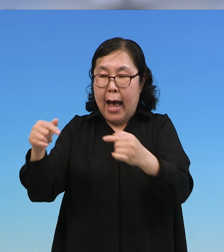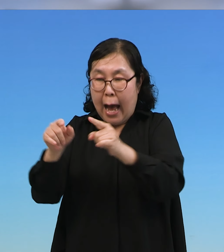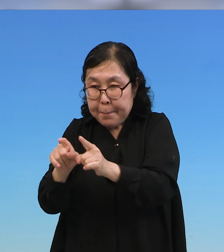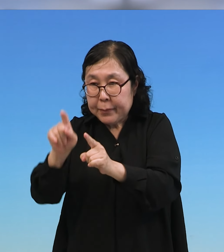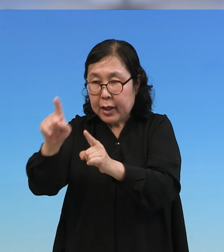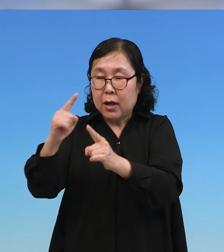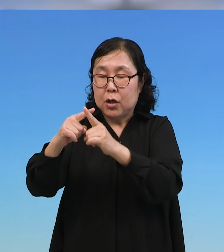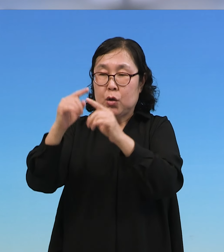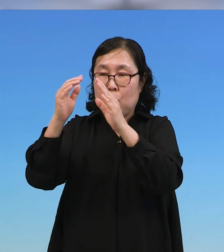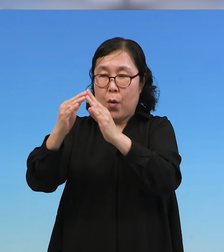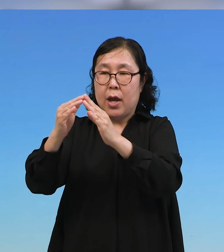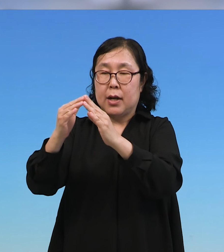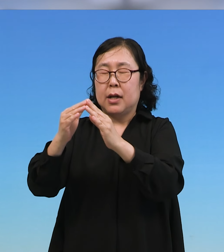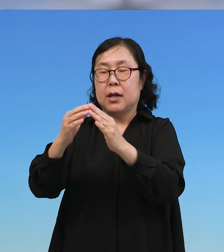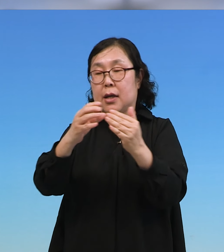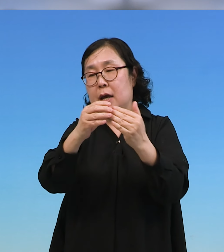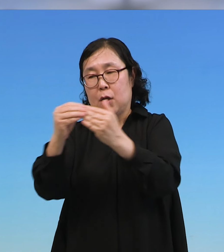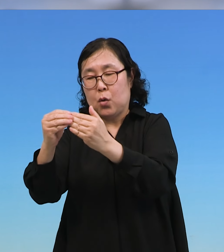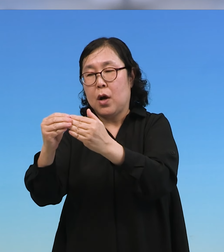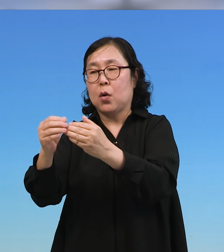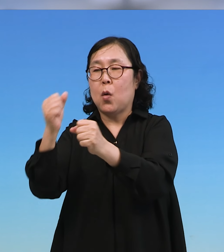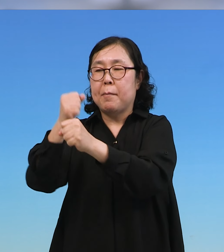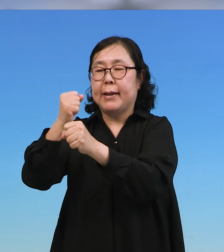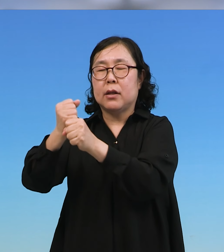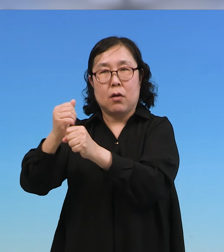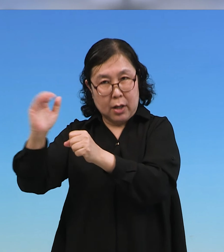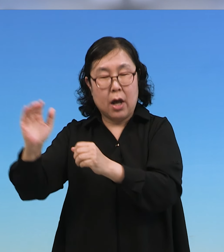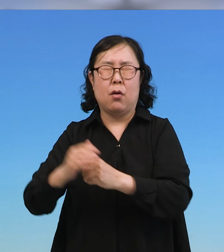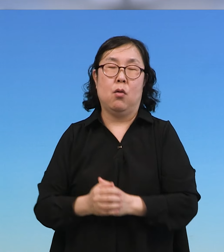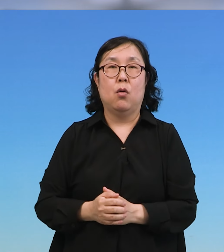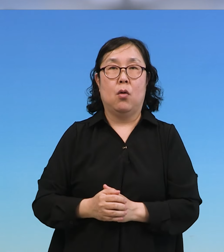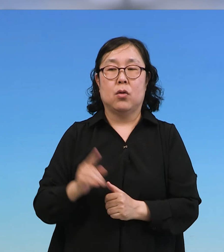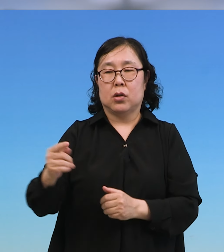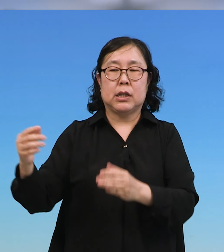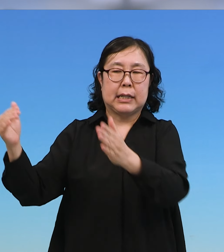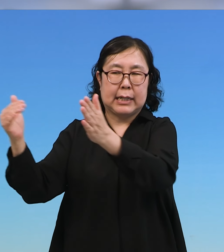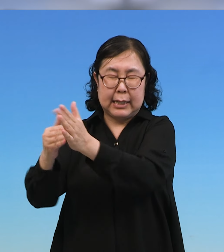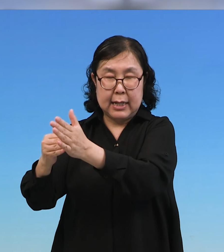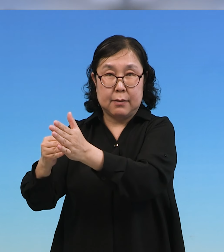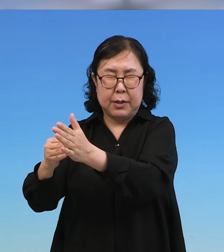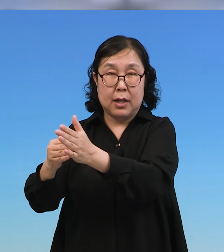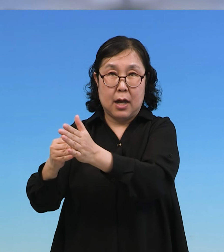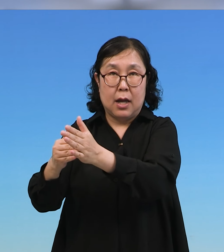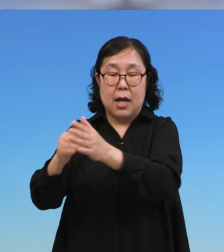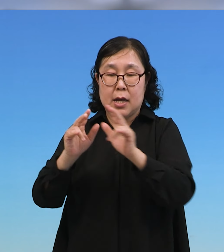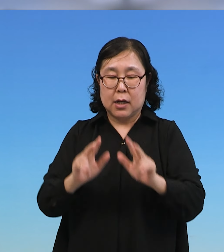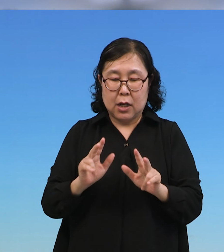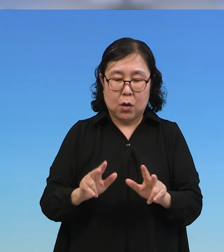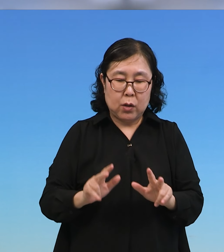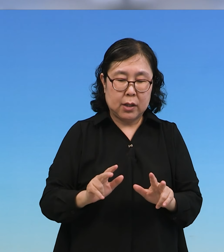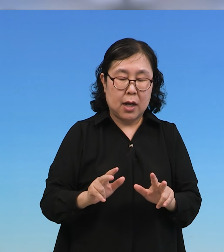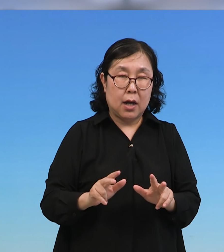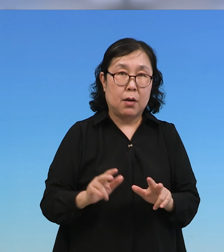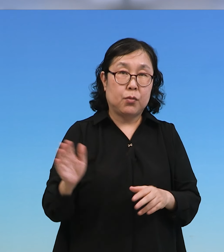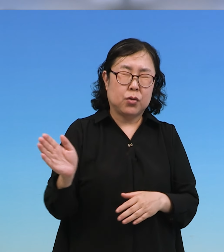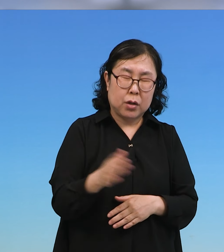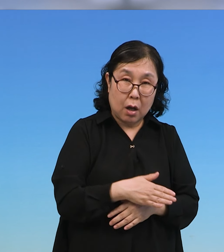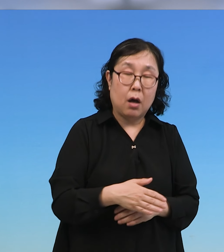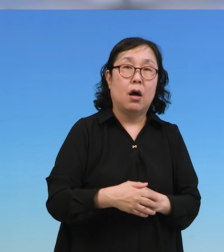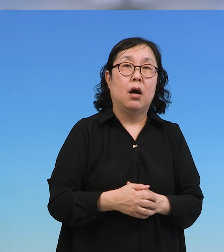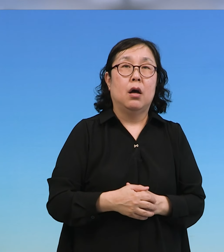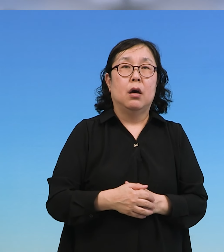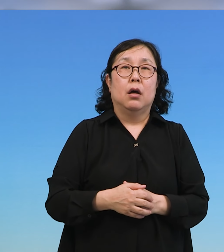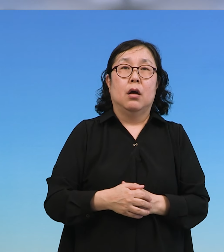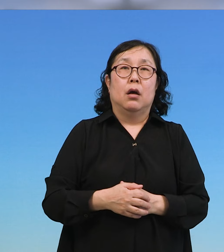그래서 매듭짓기예요. 그리고는 우리에게 맡겨진 새로운 임무, 그리고 이번 주일이 어린이 주일이란